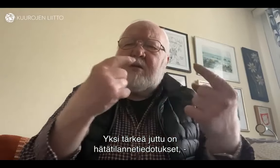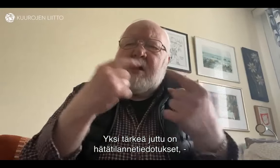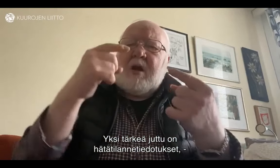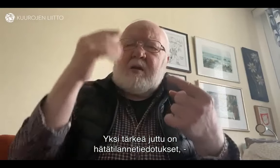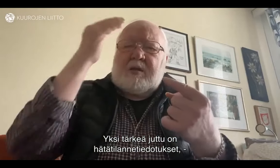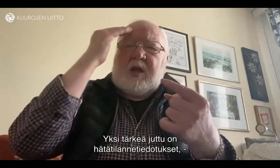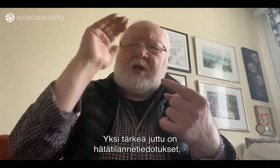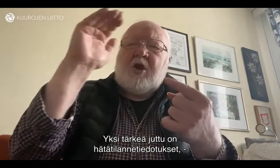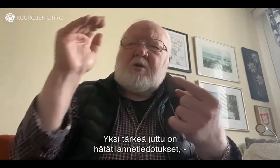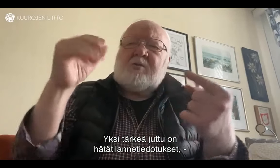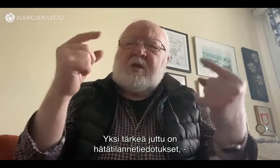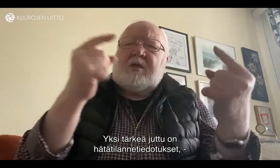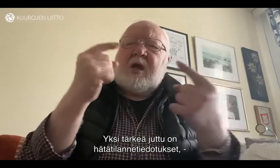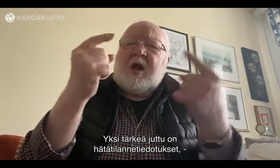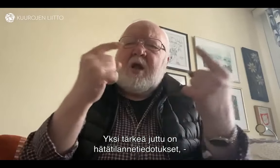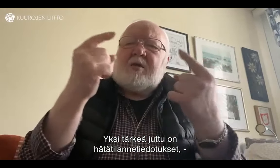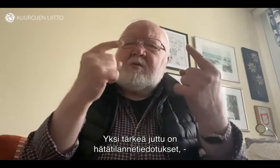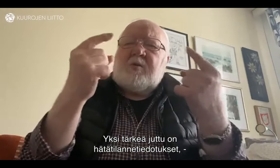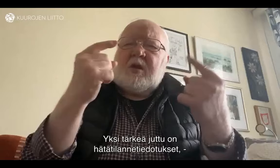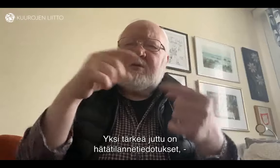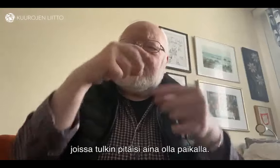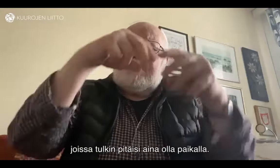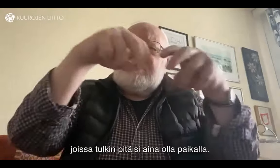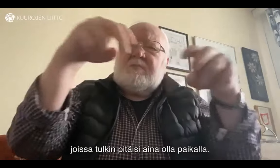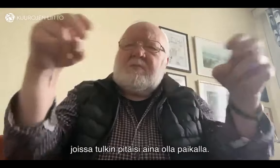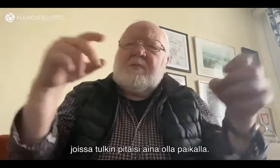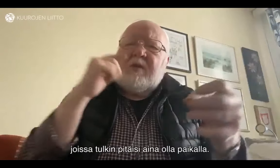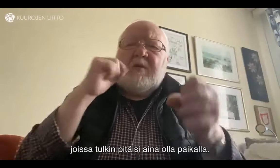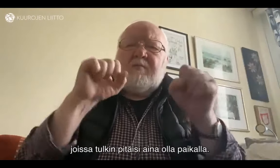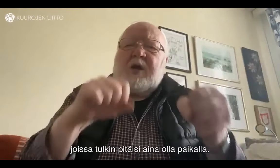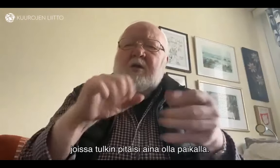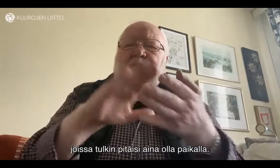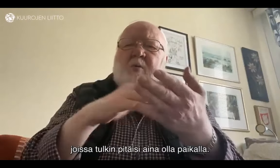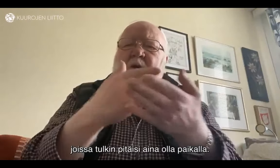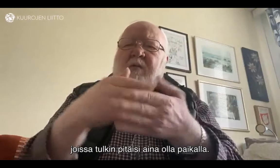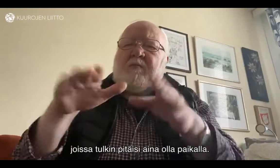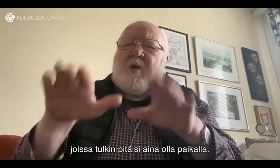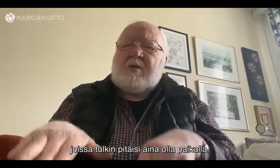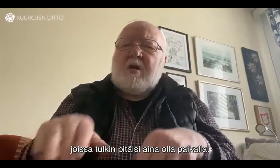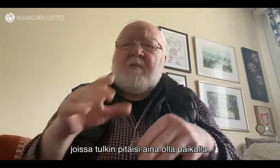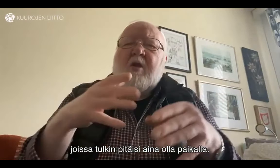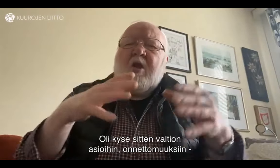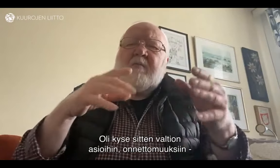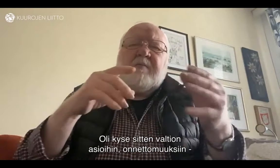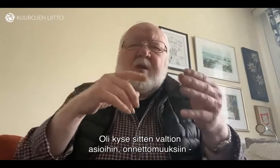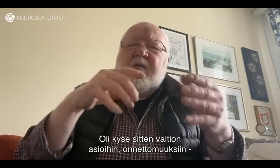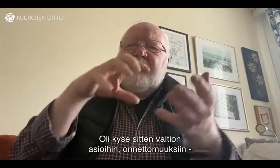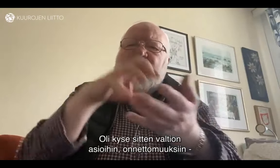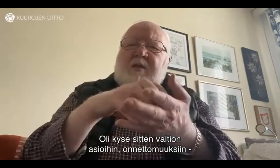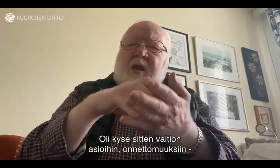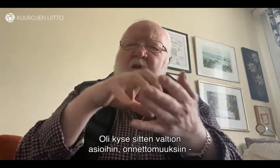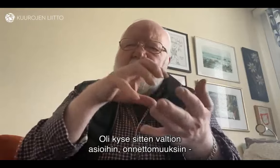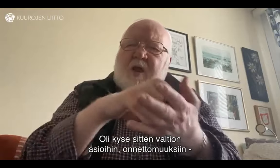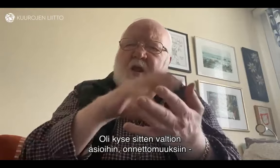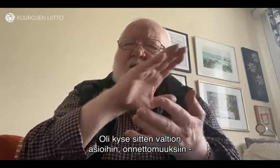Yksi tärkeä juttu on hätätilannetiedotukset. joissa tulkin pitäisi